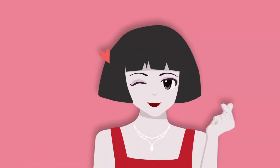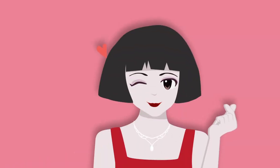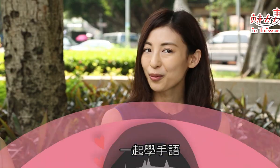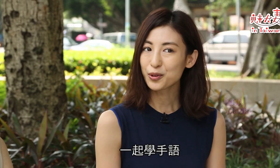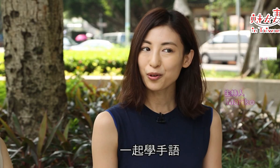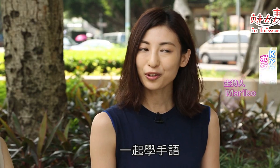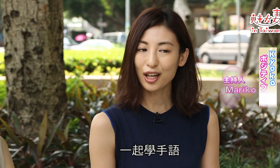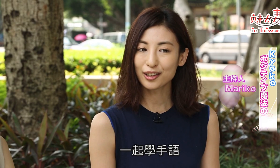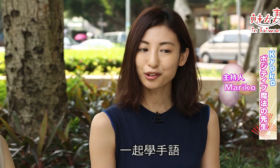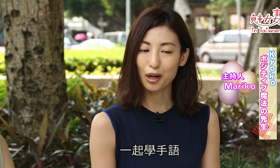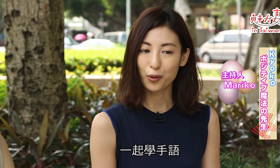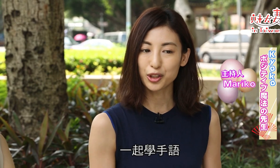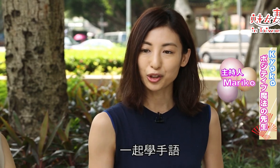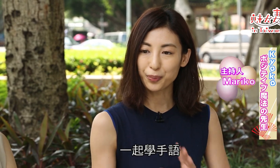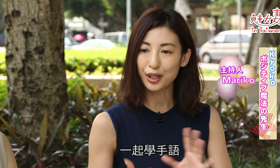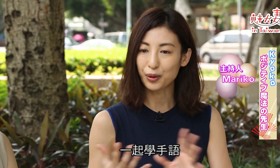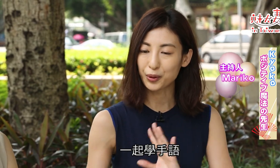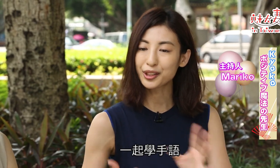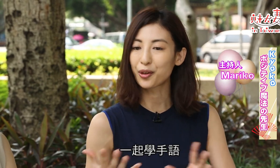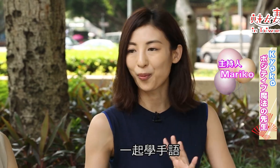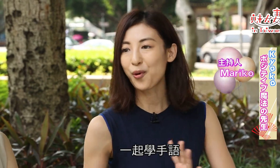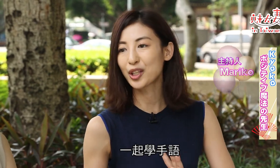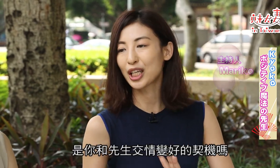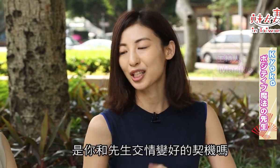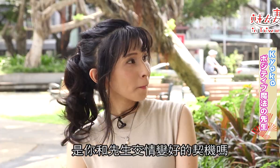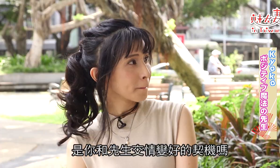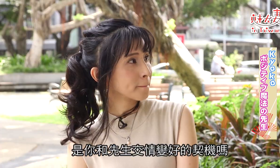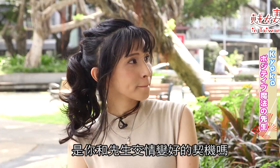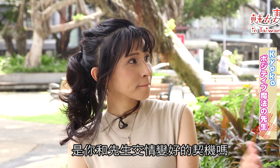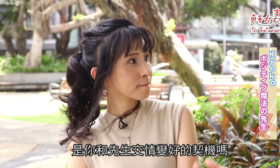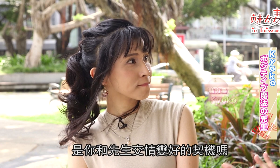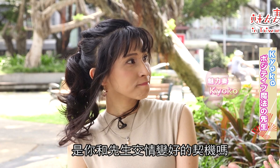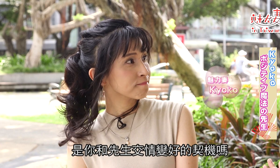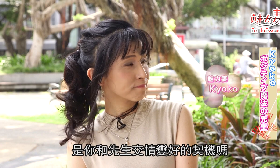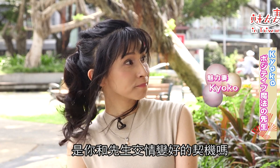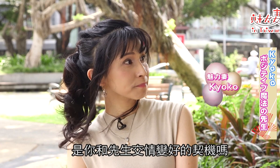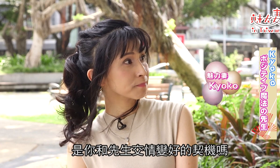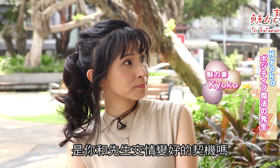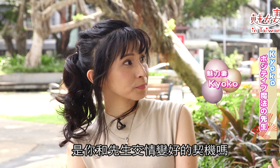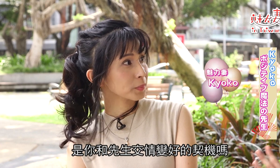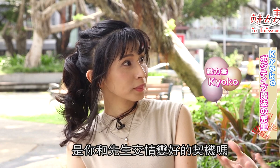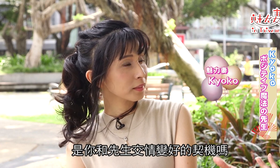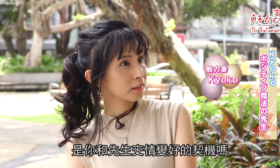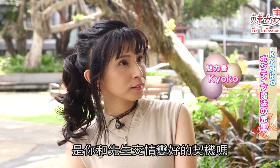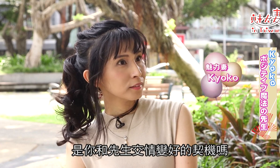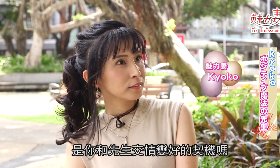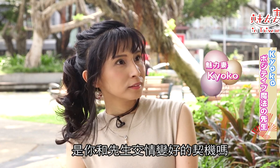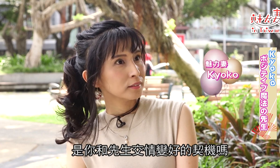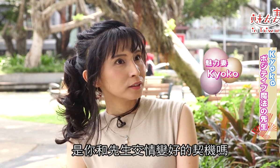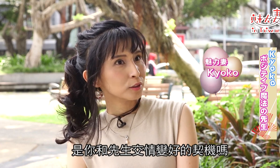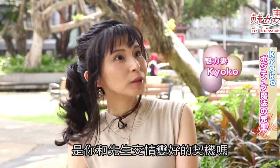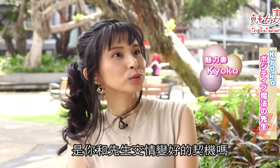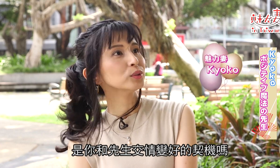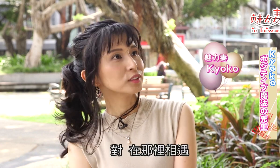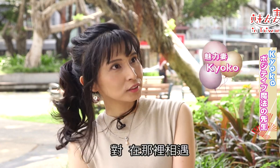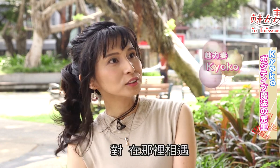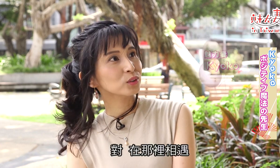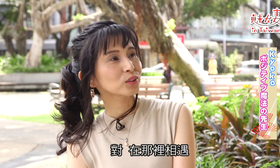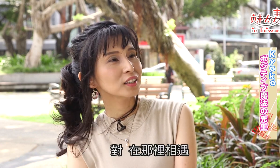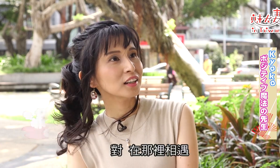でもそんな手話を一緒に勉強したのも旦那さんと仲良くなったなんかきっかけの一つではありますか？ う ん、 あ、そうですね、そこが出